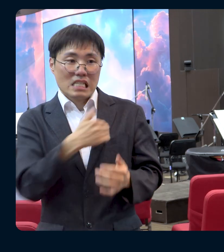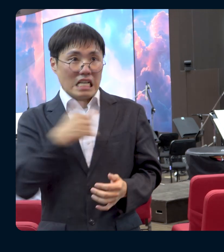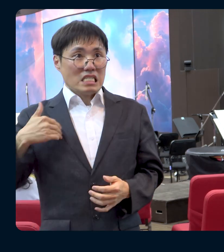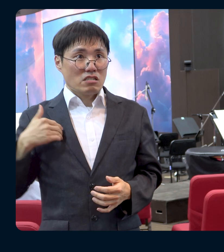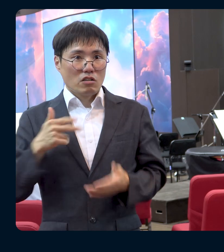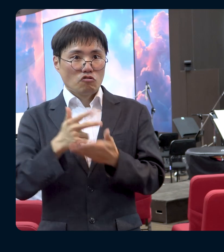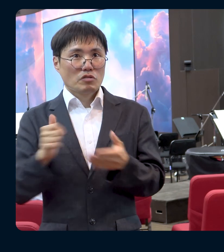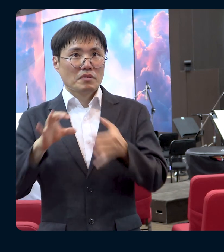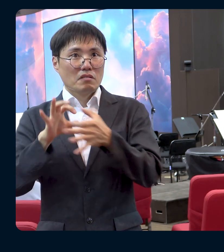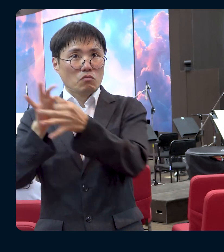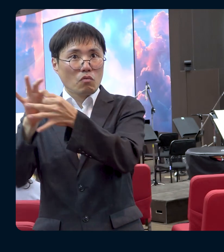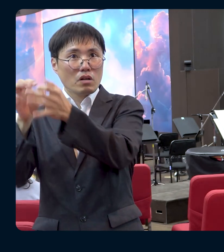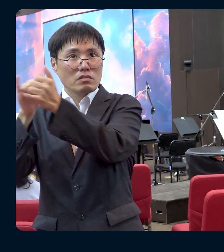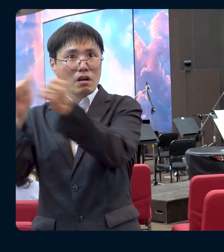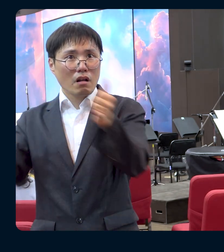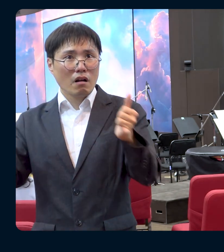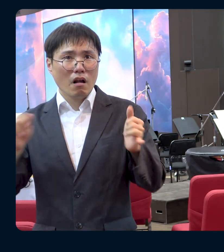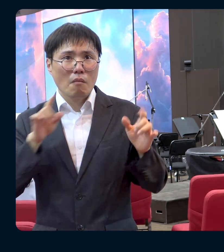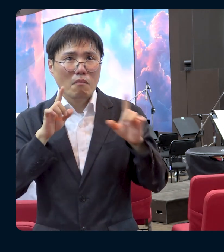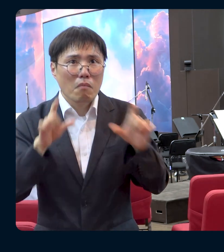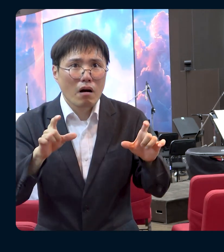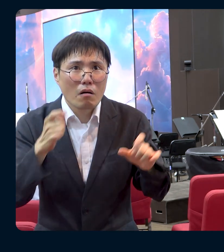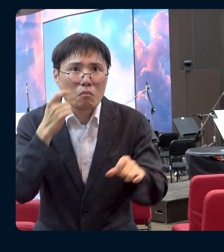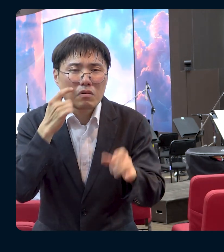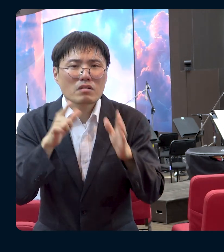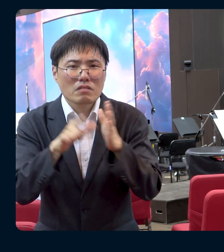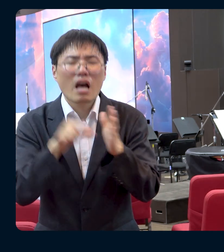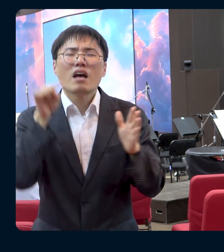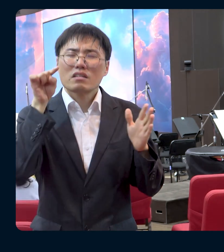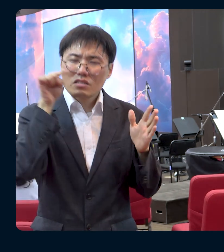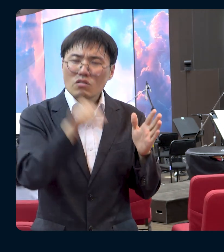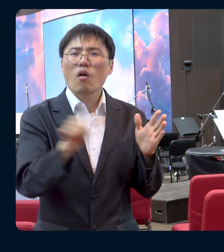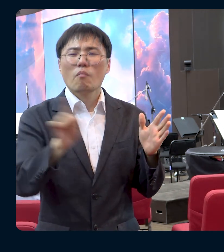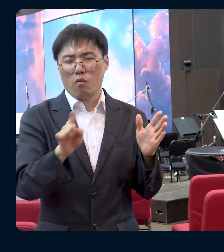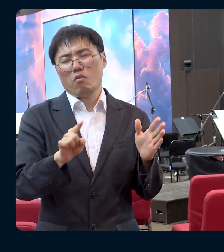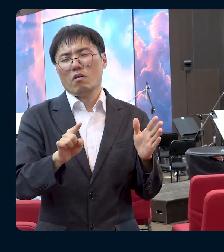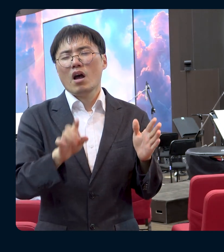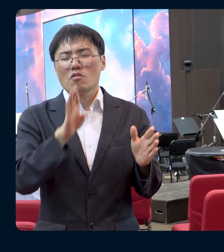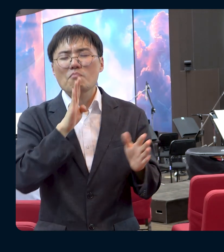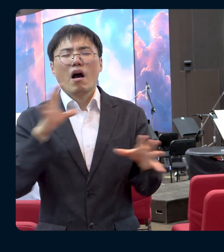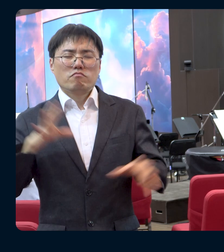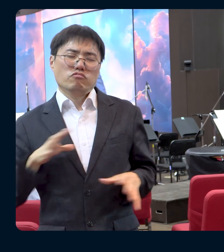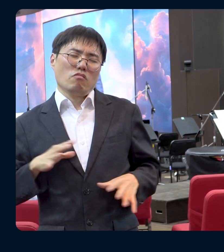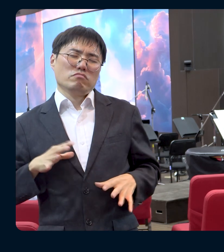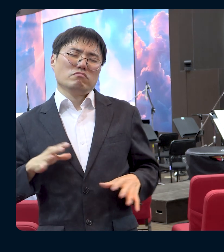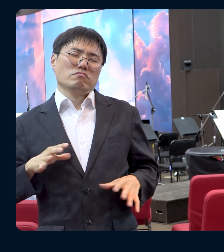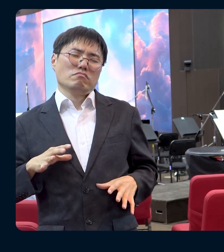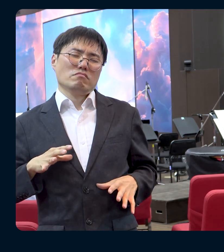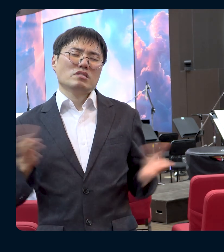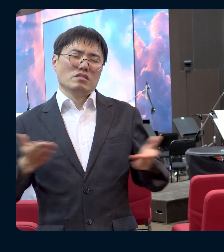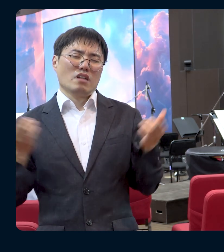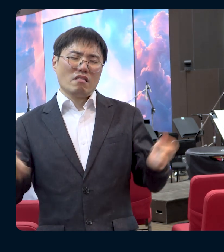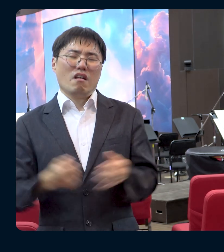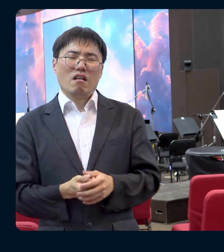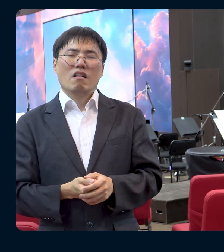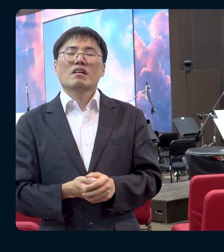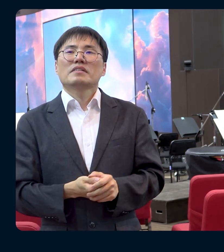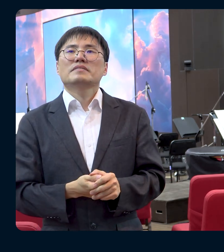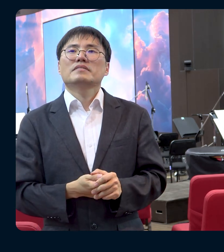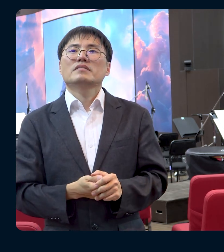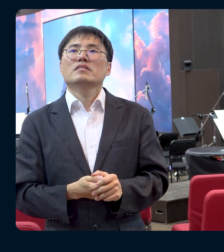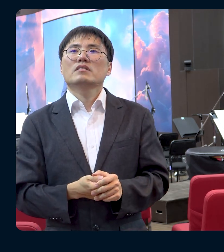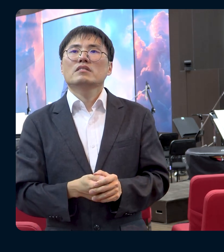그래가지고 자신에게 사람들 앞에서 내가 주님께 속한 자라고 말할 수 없을 때, 여러분, 그거 역시 정말 무서운 괴계입니다.